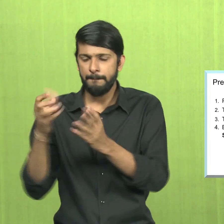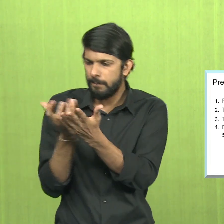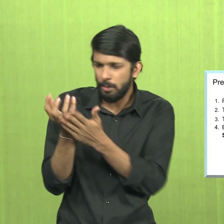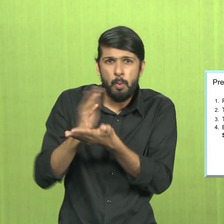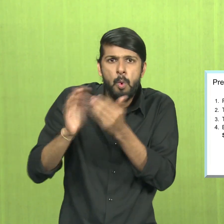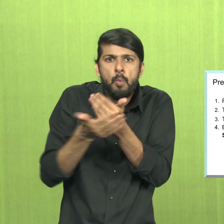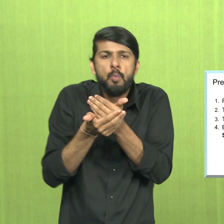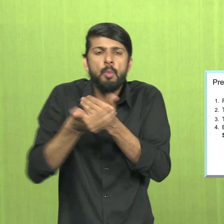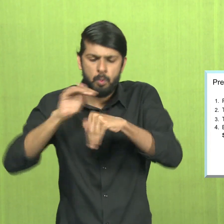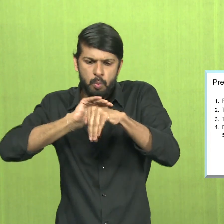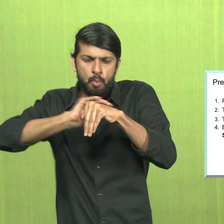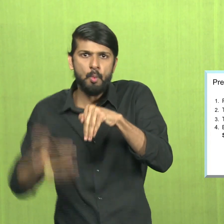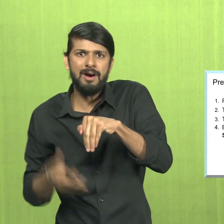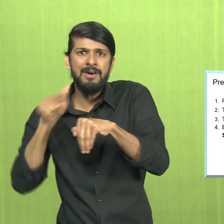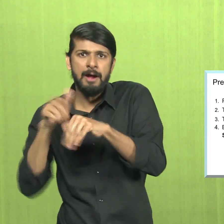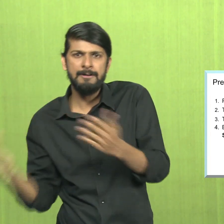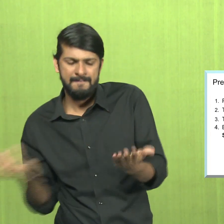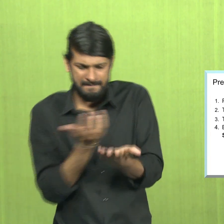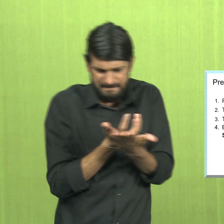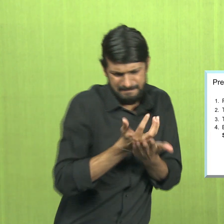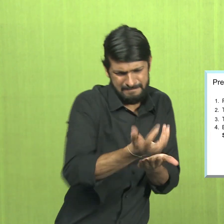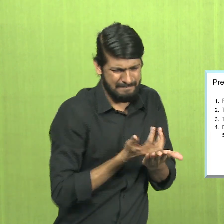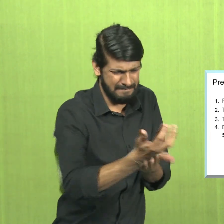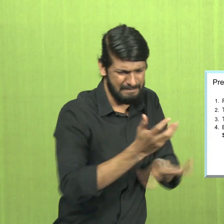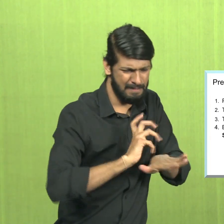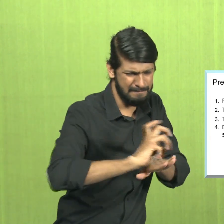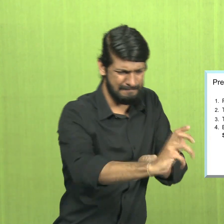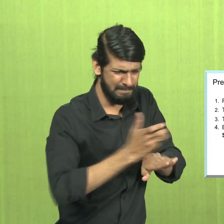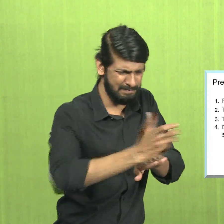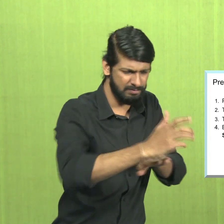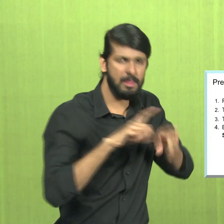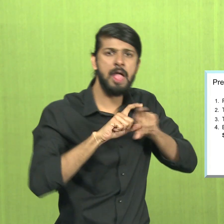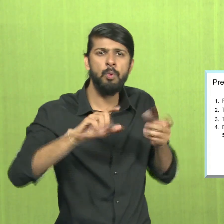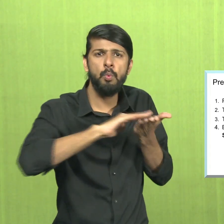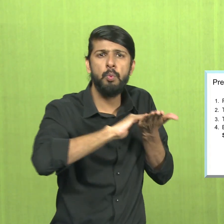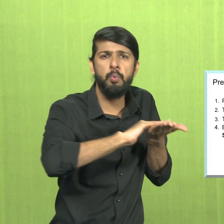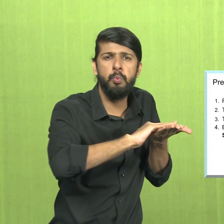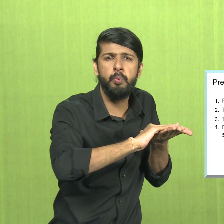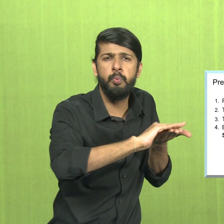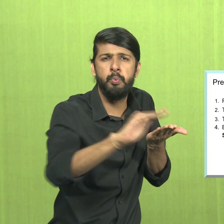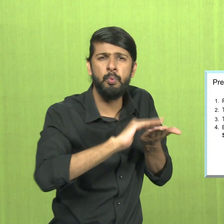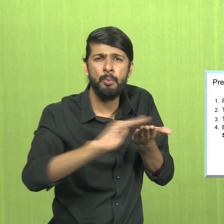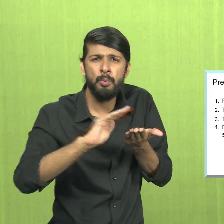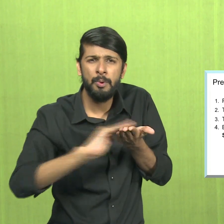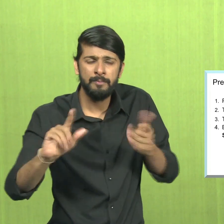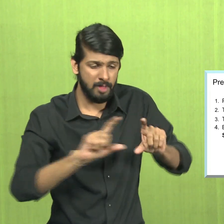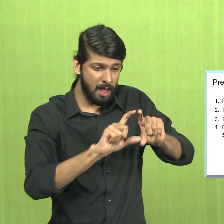कि वे कैन सेल है सफ्फिसेंट टू इंच और बट ओल्ड